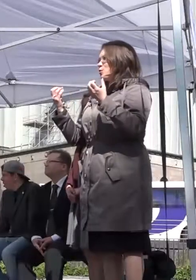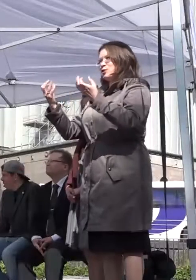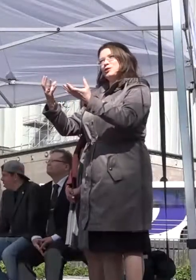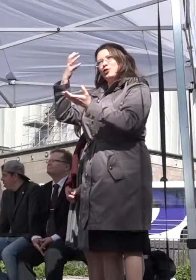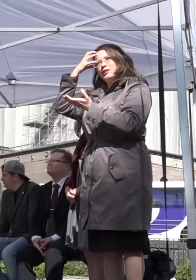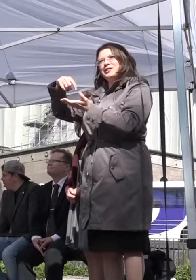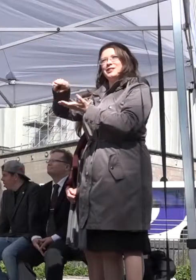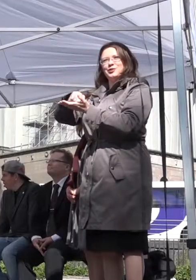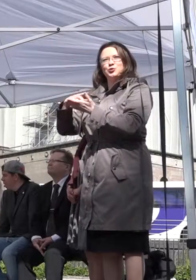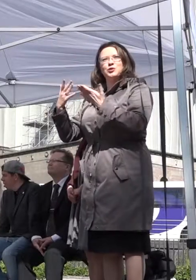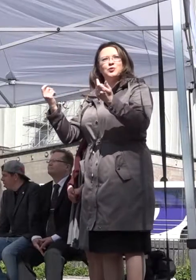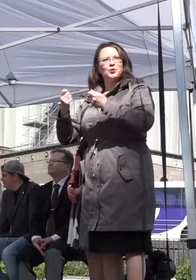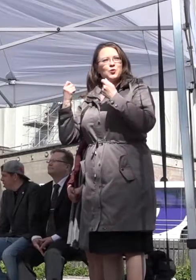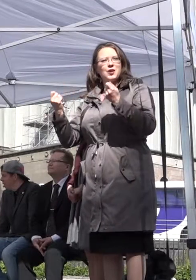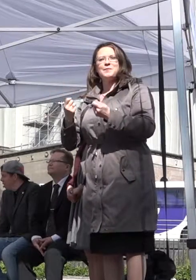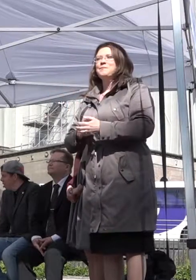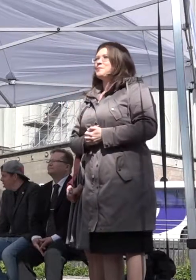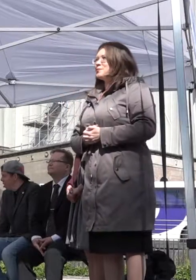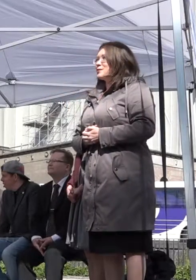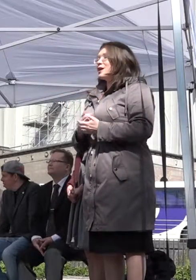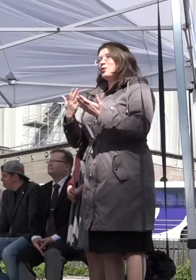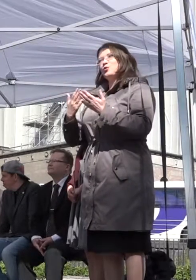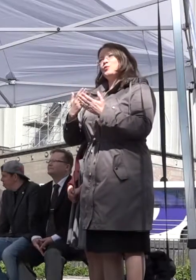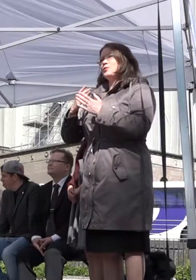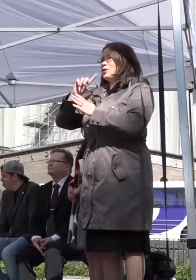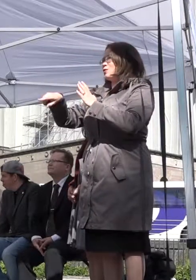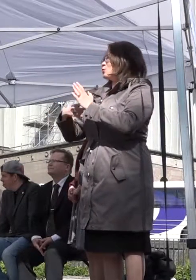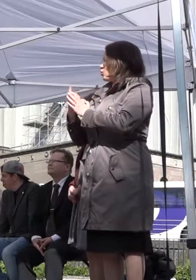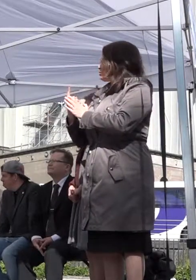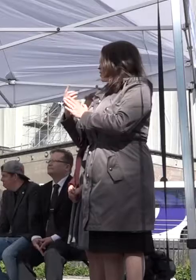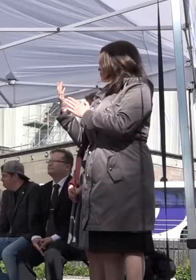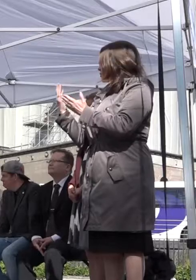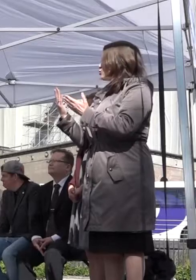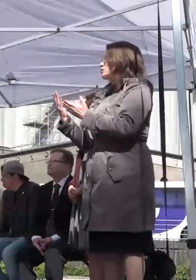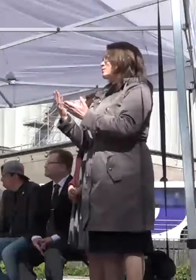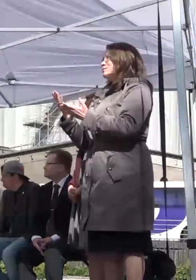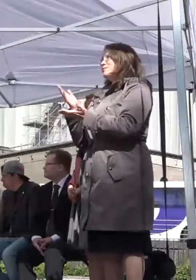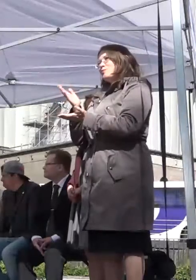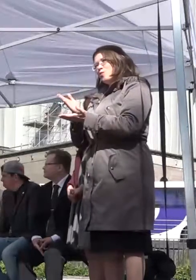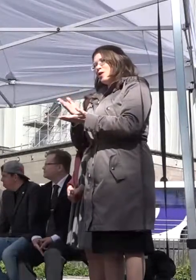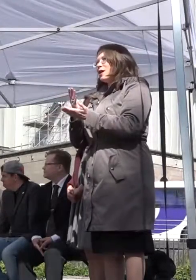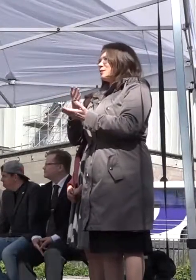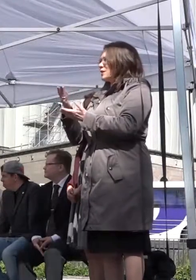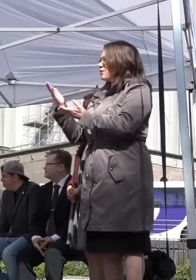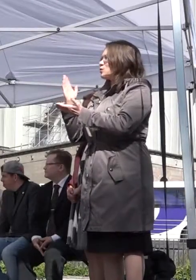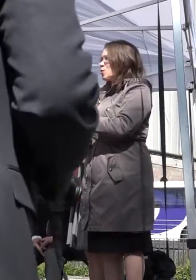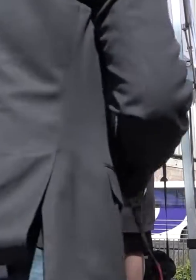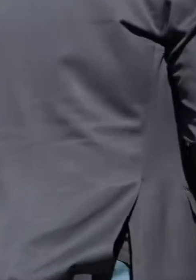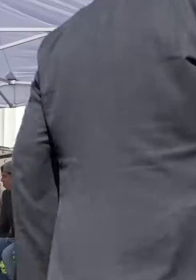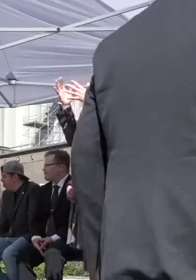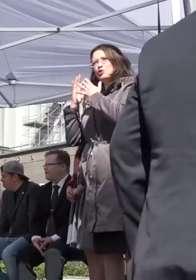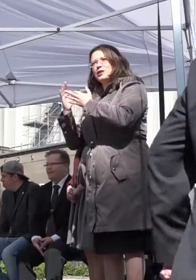Helsingin keskustassa. Luvassa on tunnin ajan tervehdyspuheita ja musiikkia ja